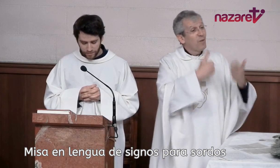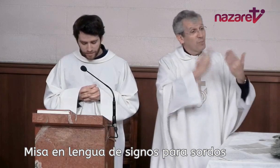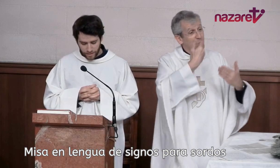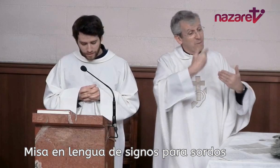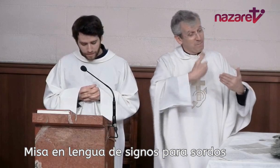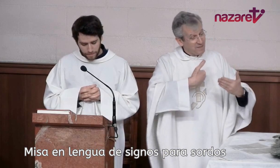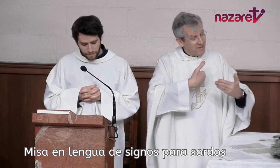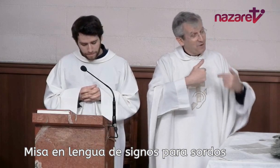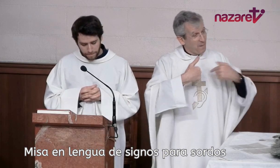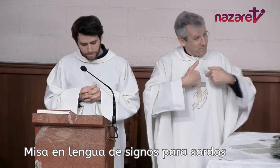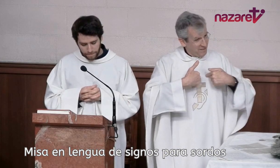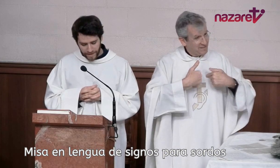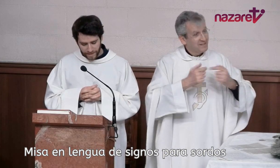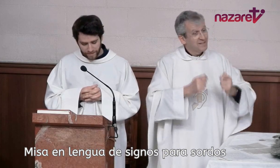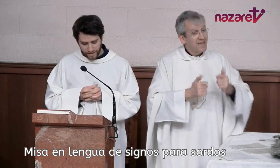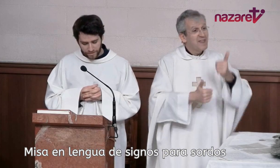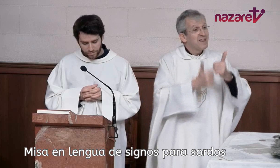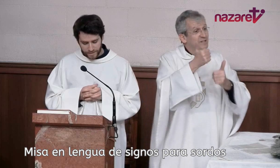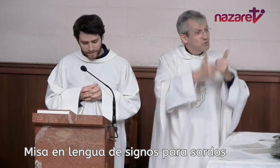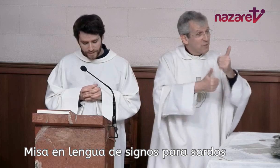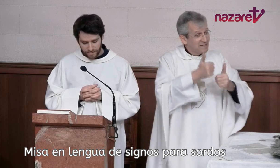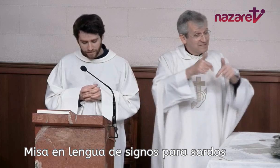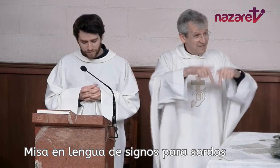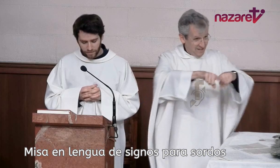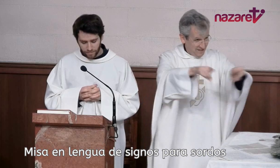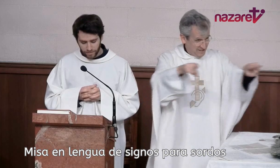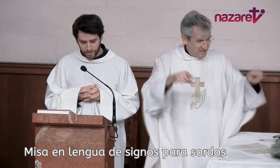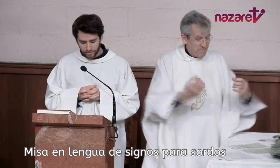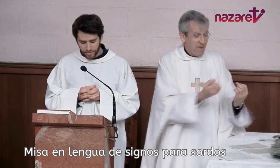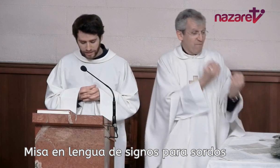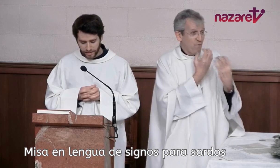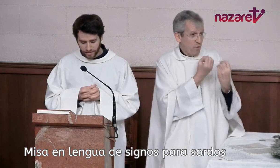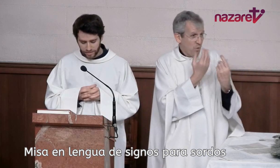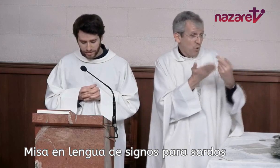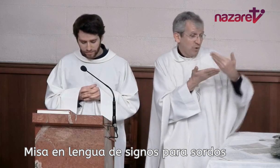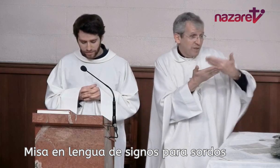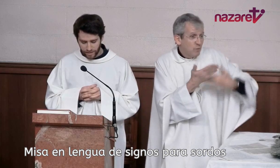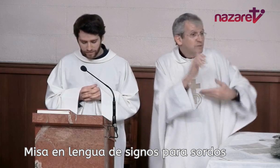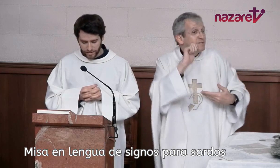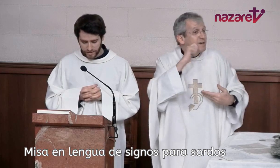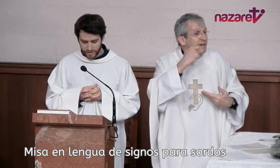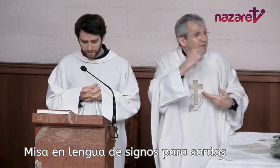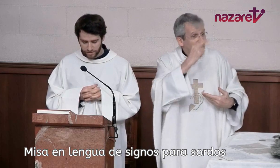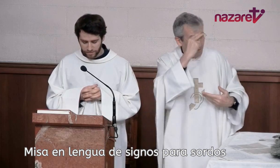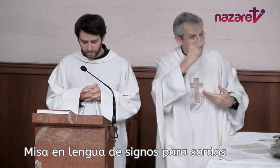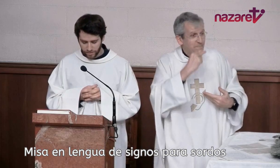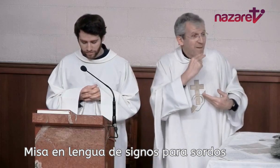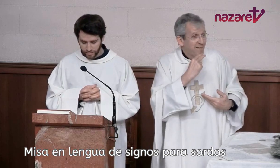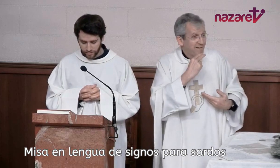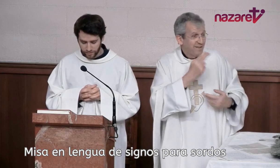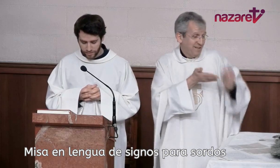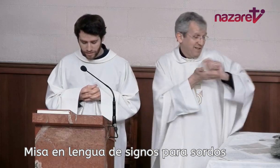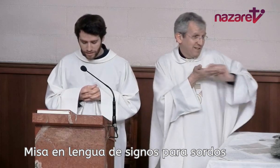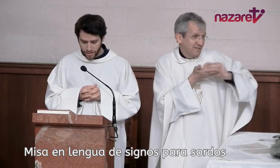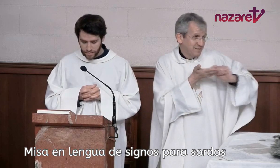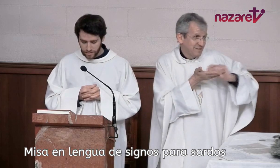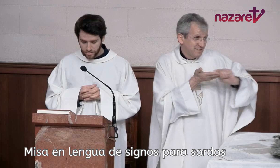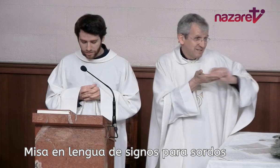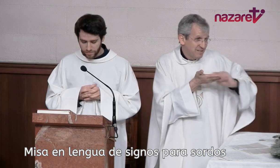para llevarla a la subasta, se me informó de un secreto estipulado en el testamento del dueño. Solo